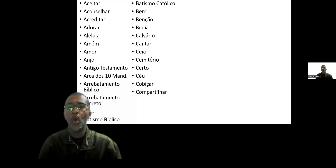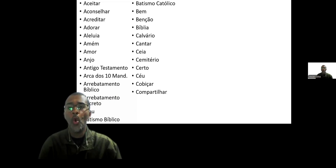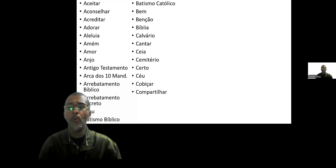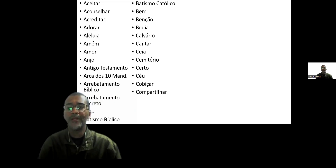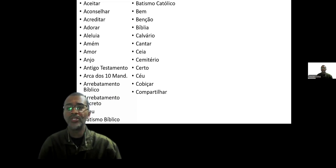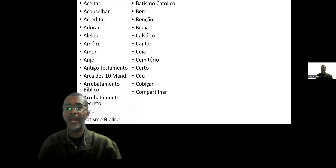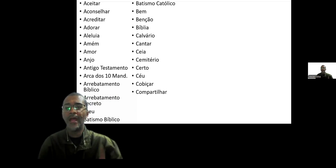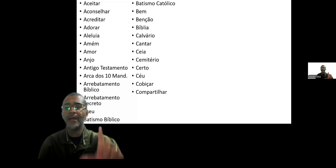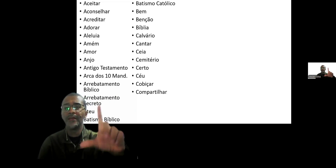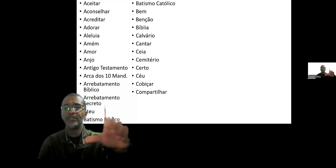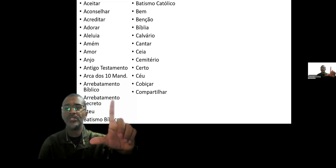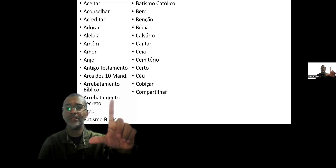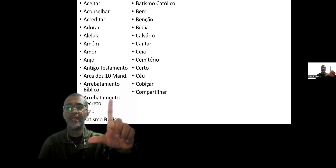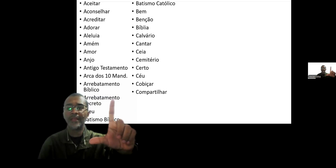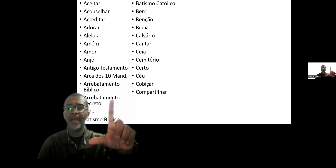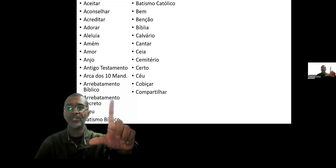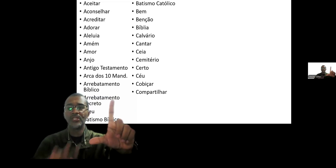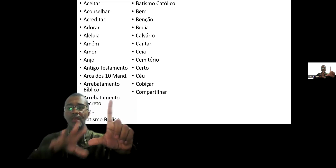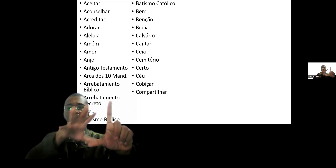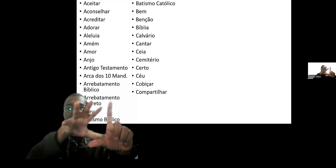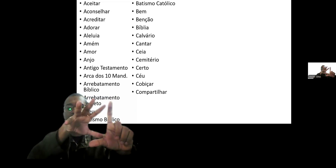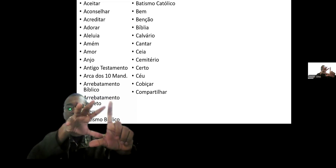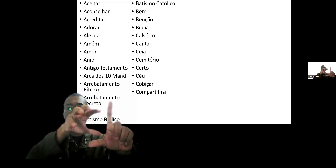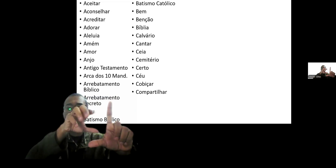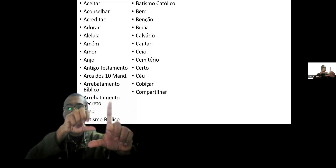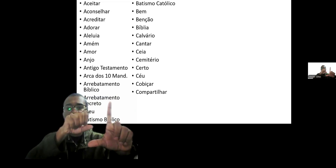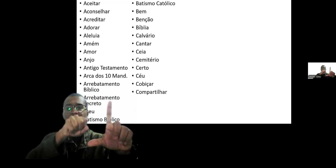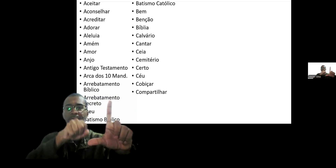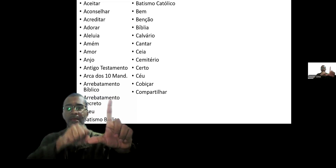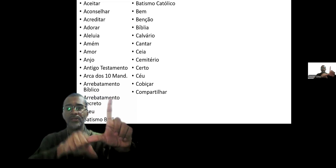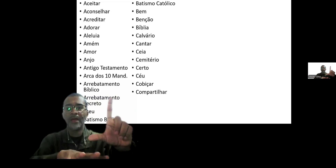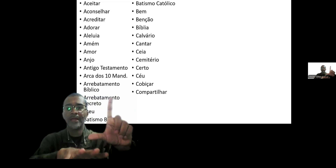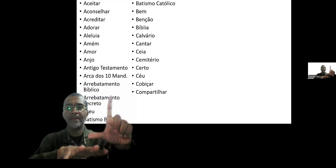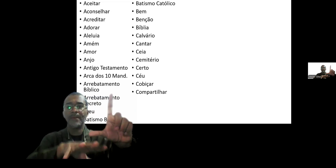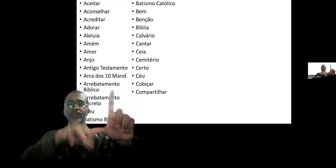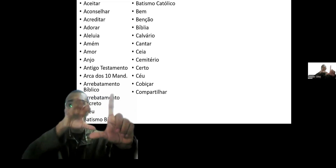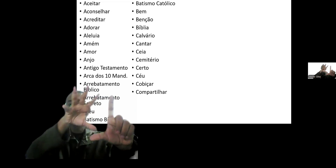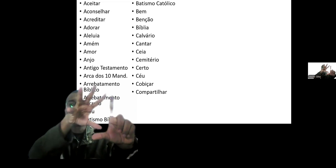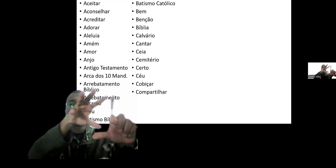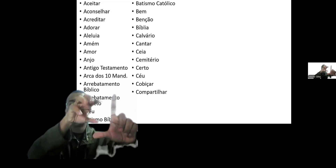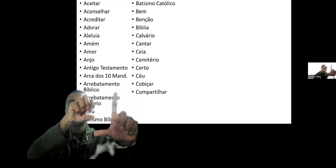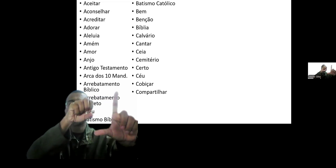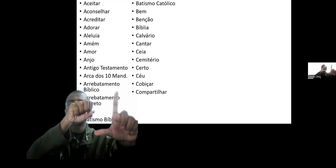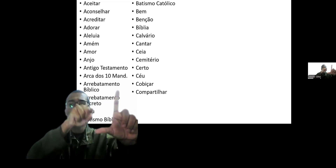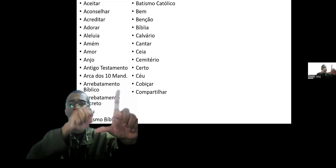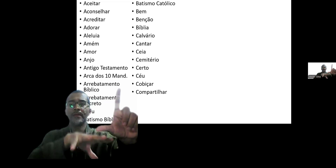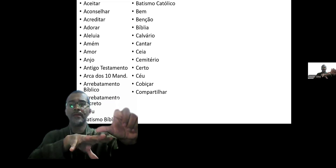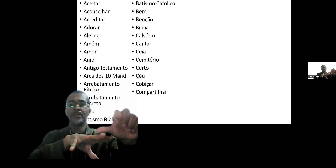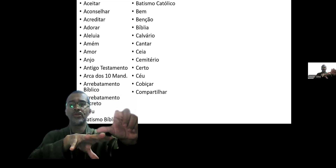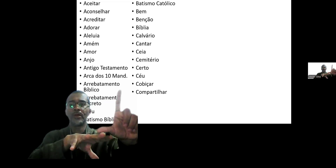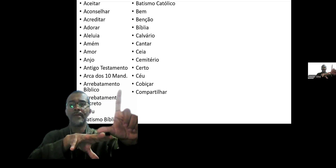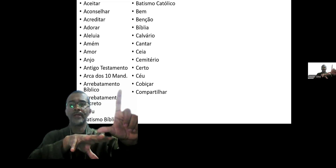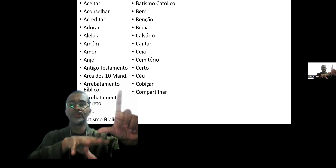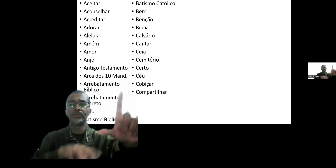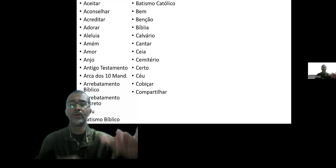Compartilhar. Compartilhar de internet, você vai pegar aqui e jogar aqui embaixo, ó. Pego aqui